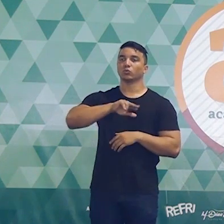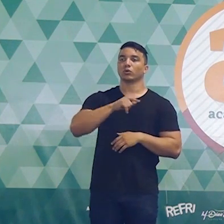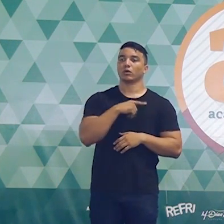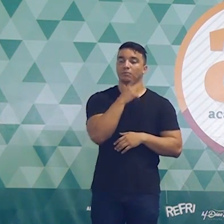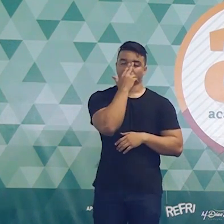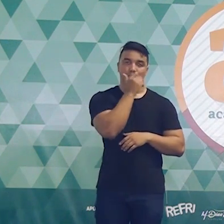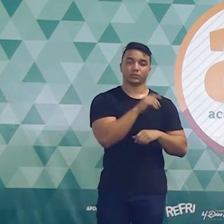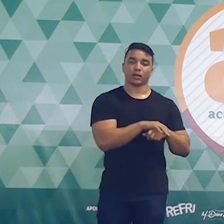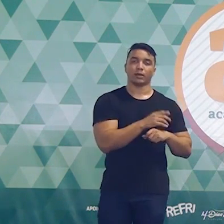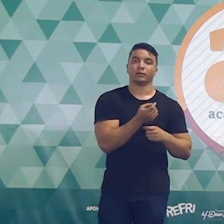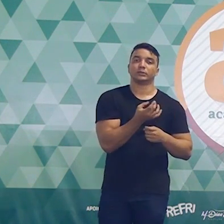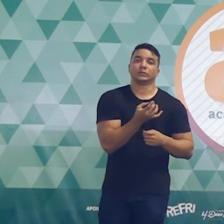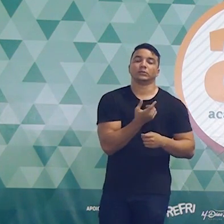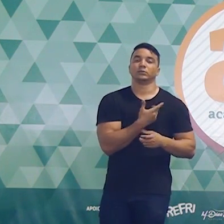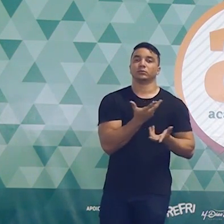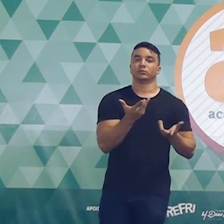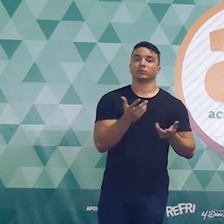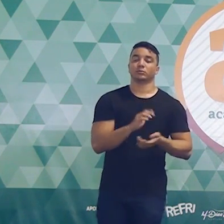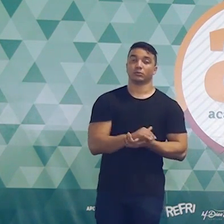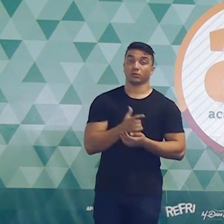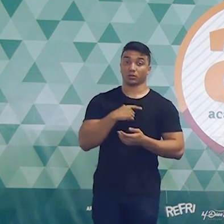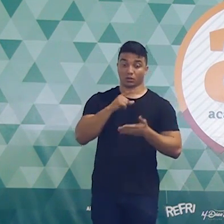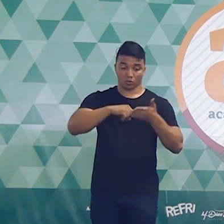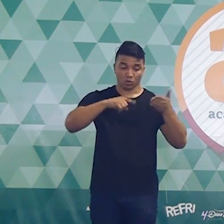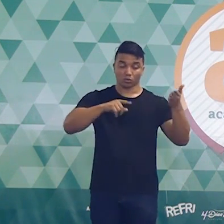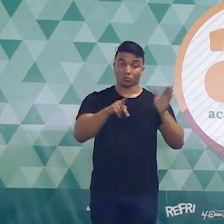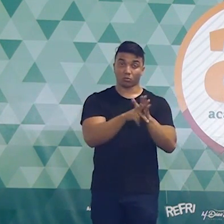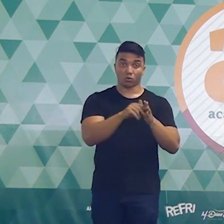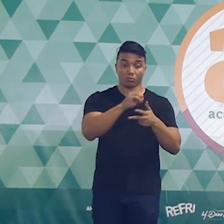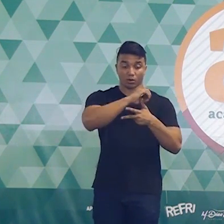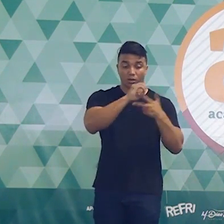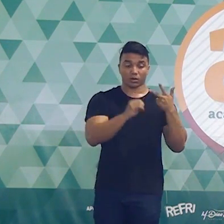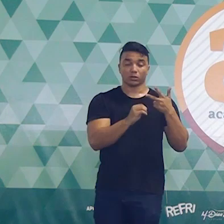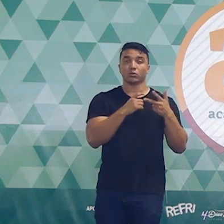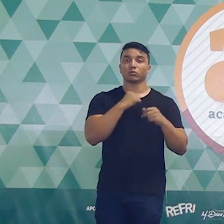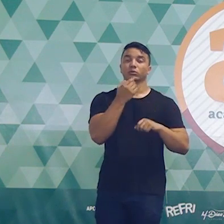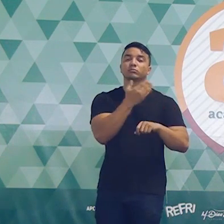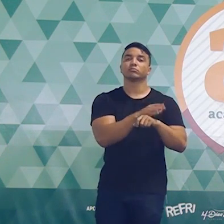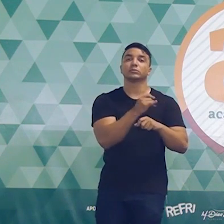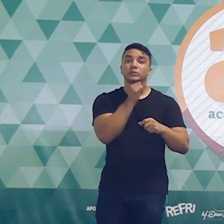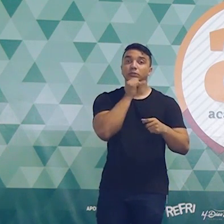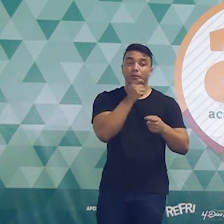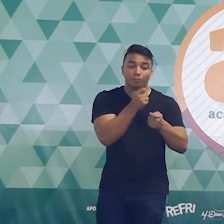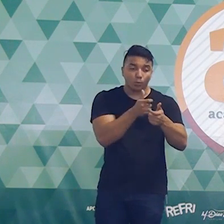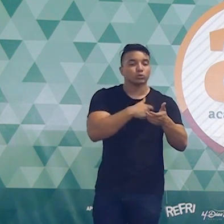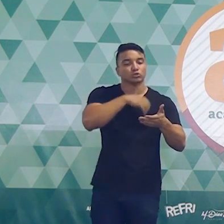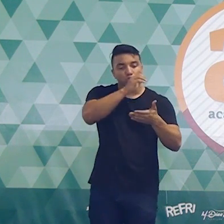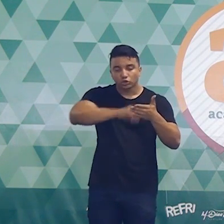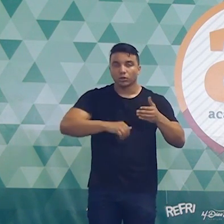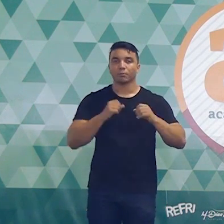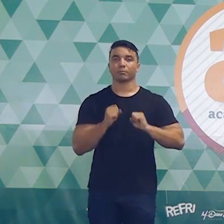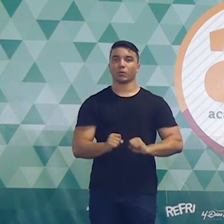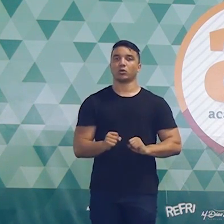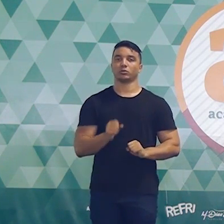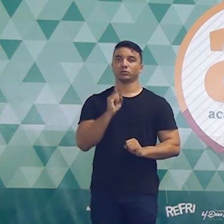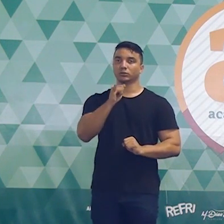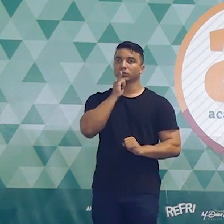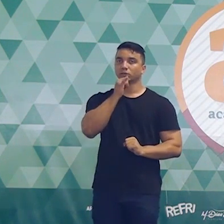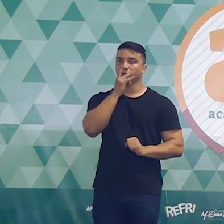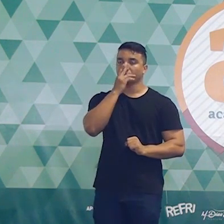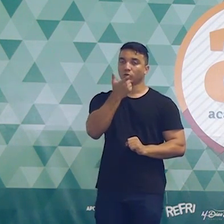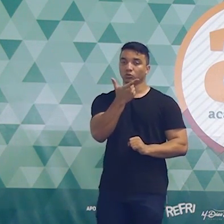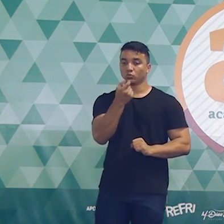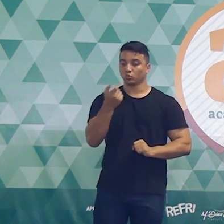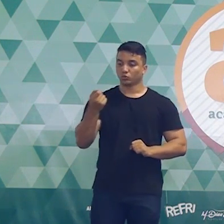surgem aleatoriamente. Então o corretor do Enem foi treinado a arrancar ponto do teu texto. Se tu fosse